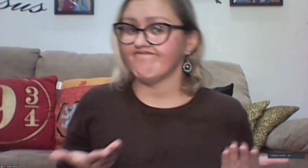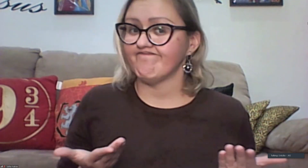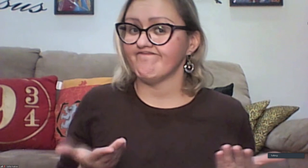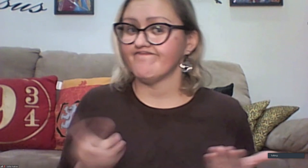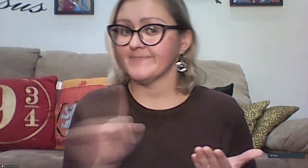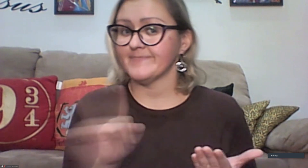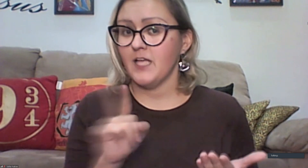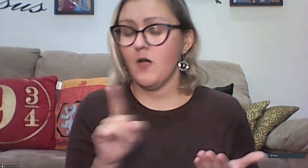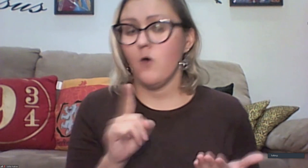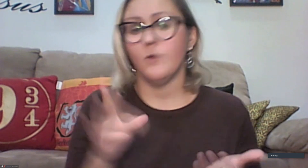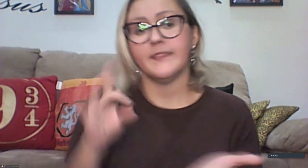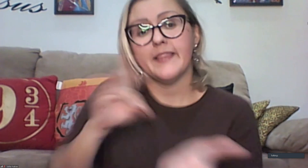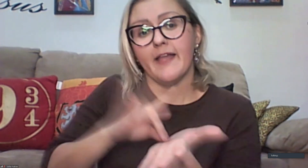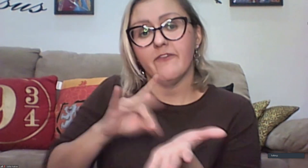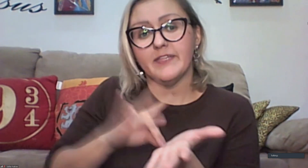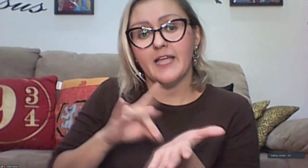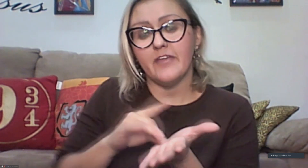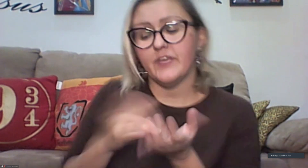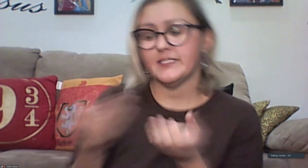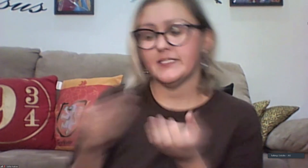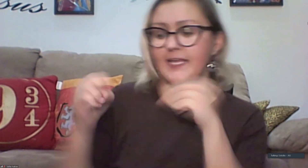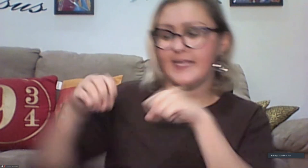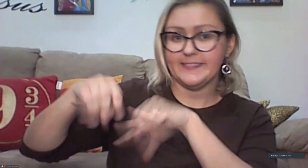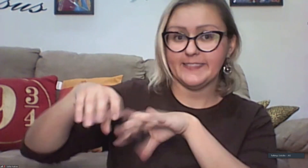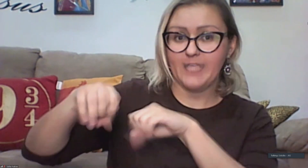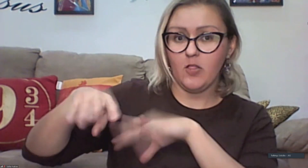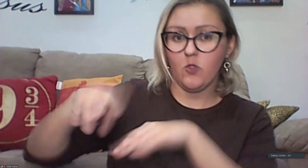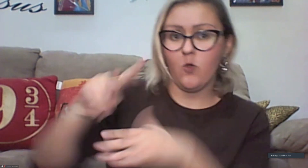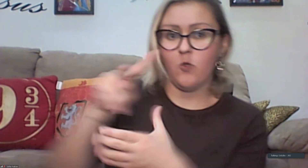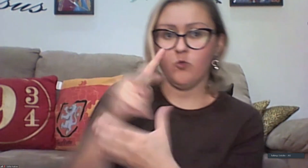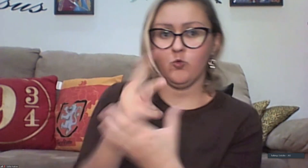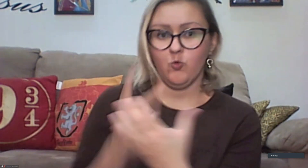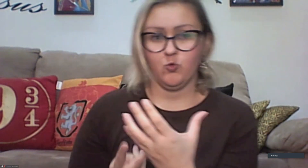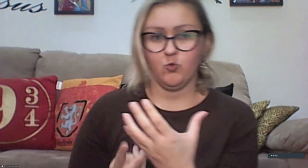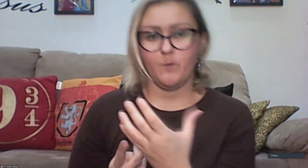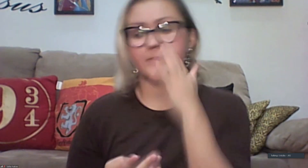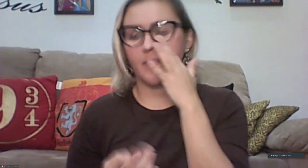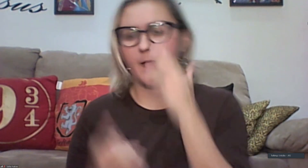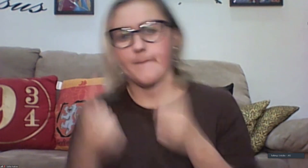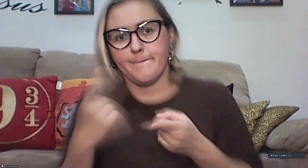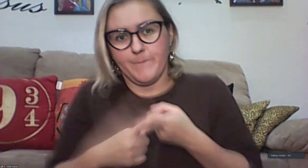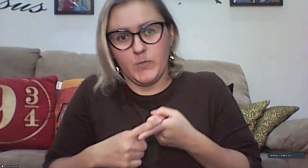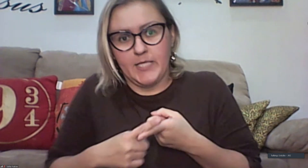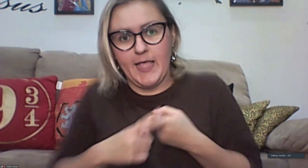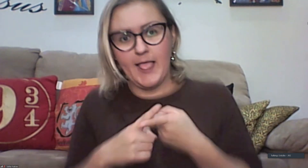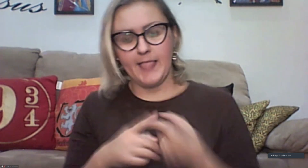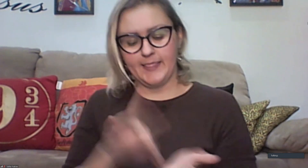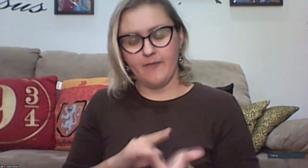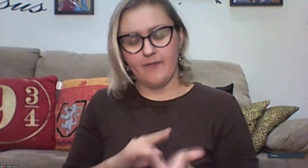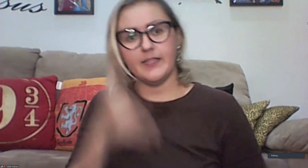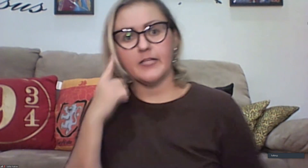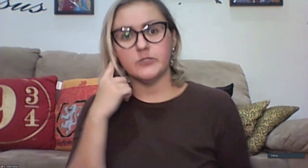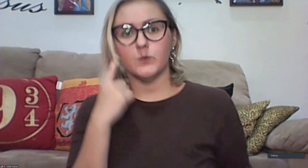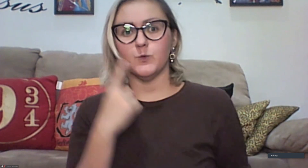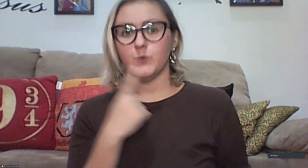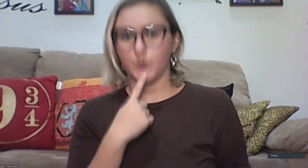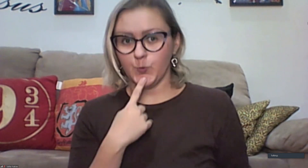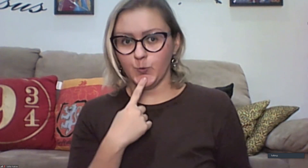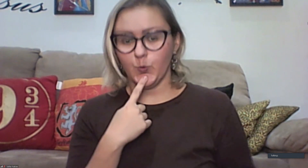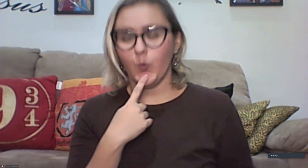Libras? Só português? Esses dois, está tudo certo? Não. Na verdade,